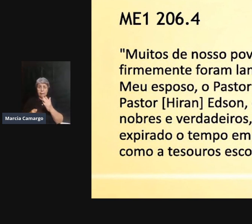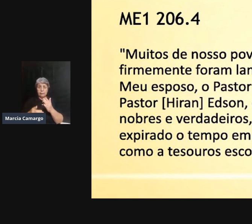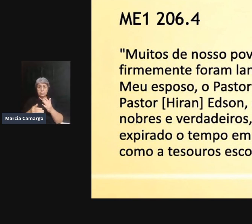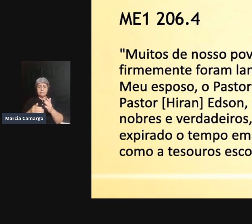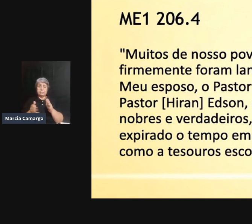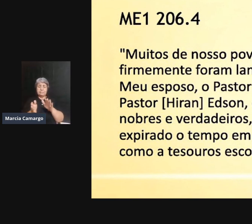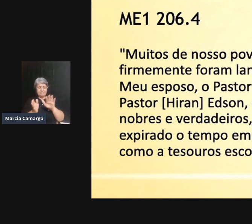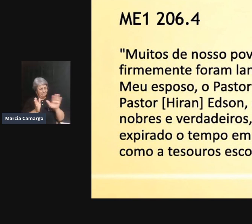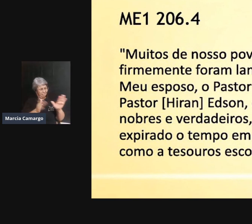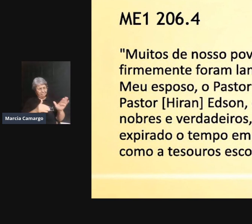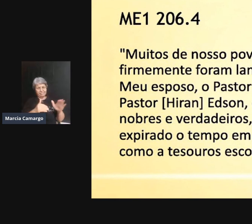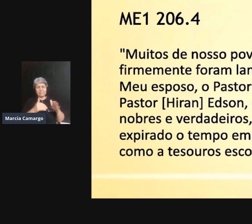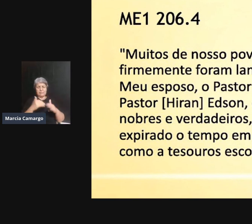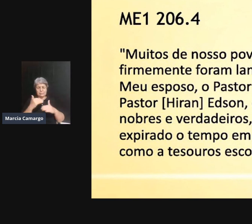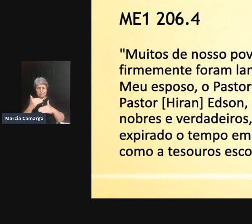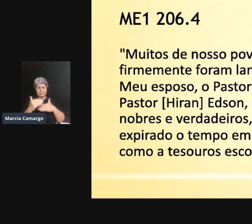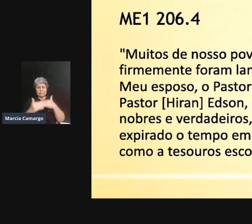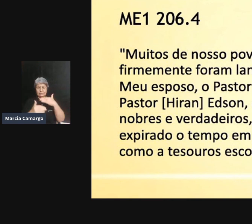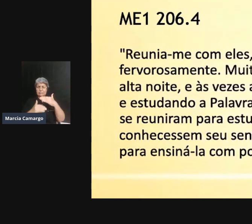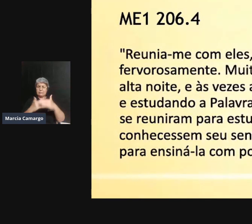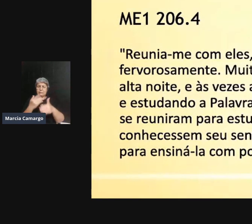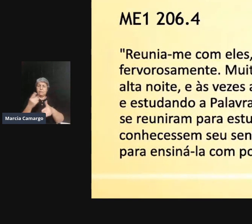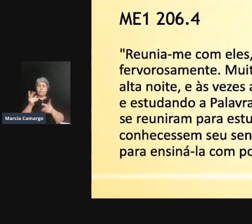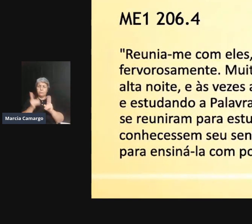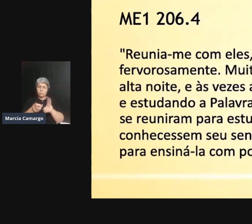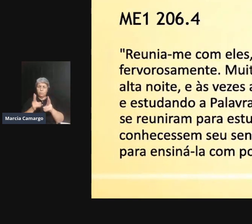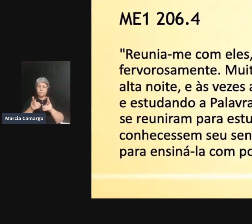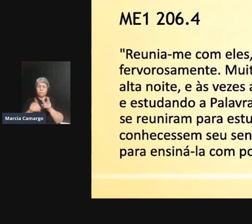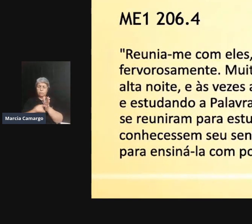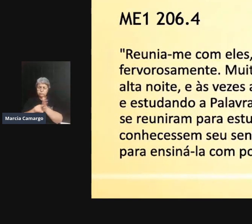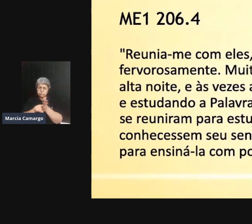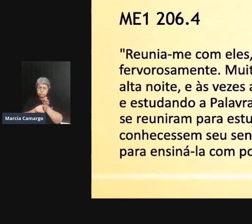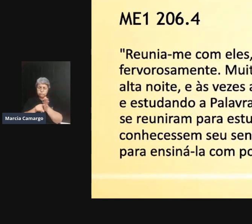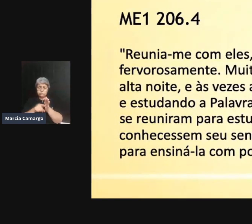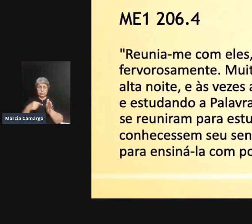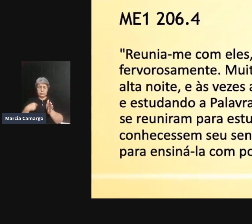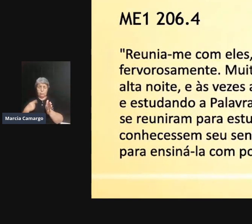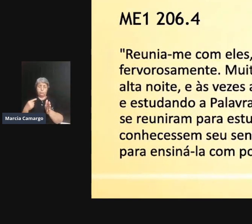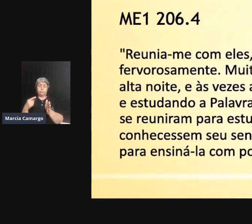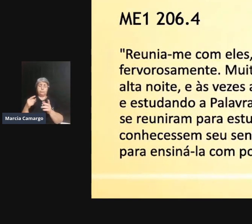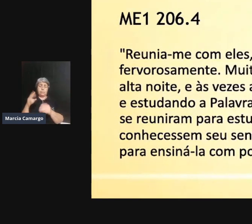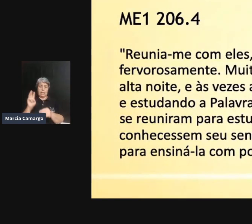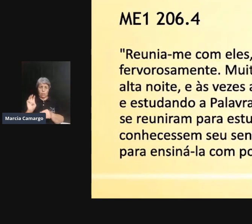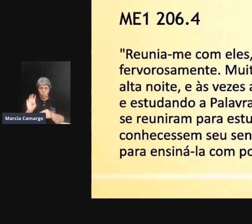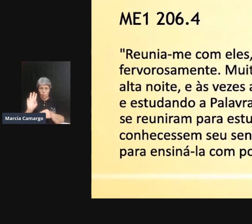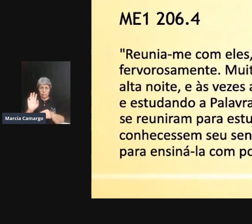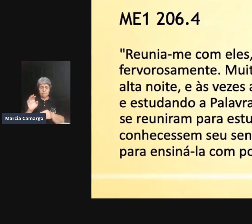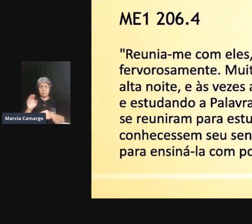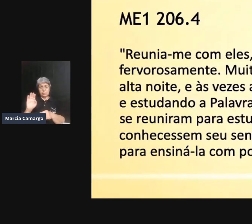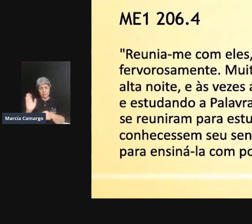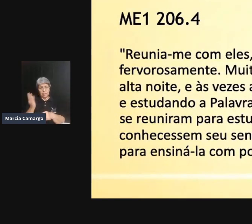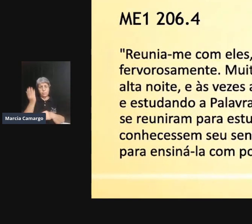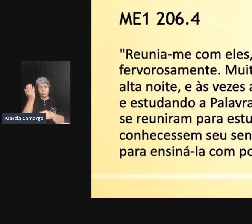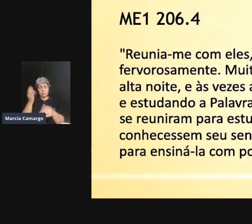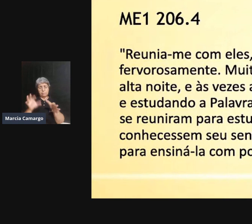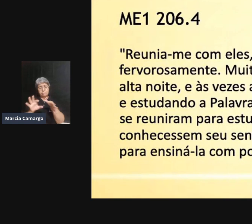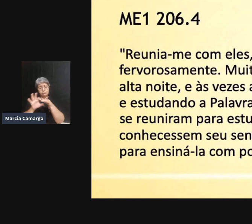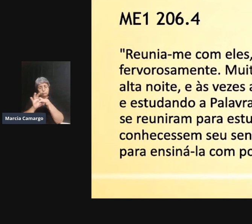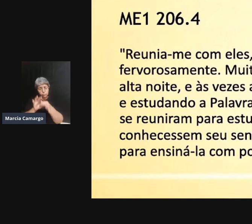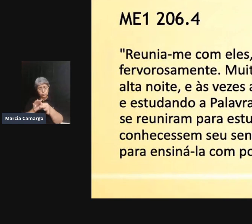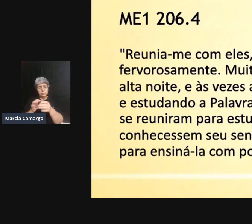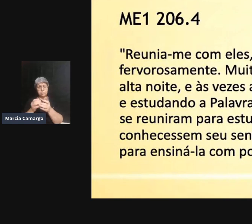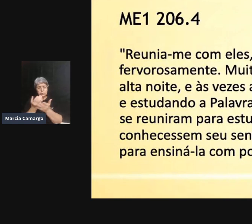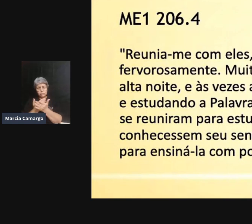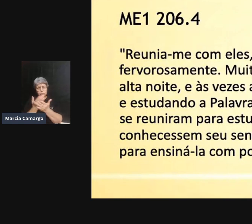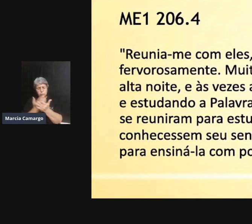tesouros escondidos. Reunia-me com eles e estudávamos e orávamos fervorosamente. Muitas vezes